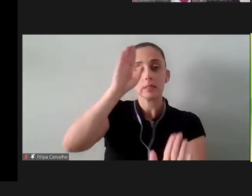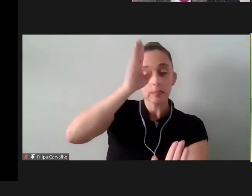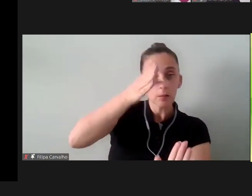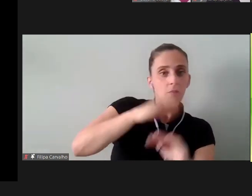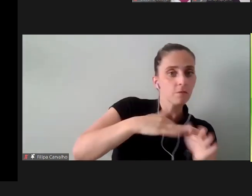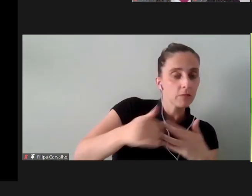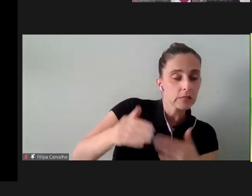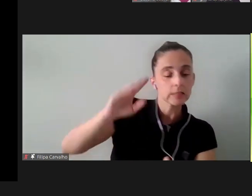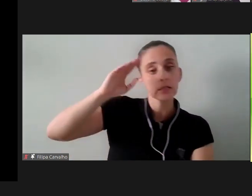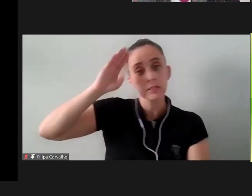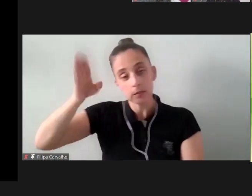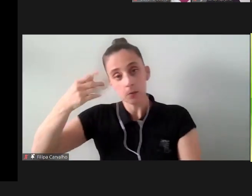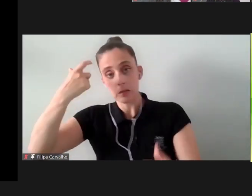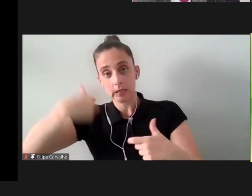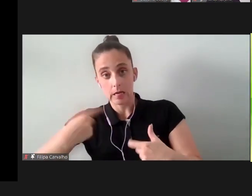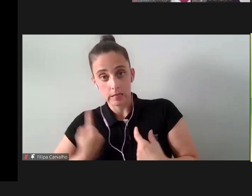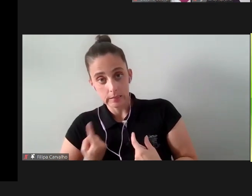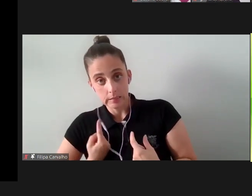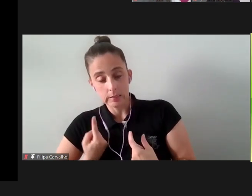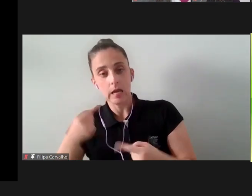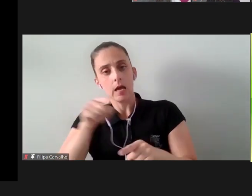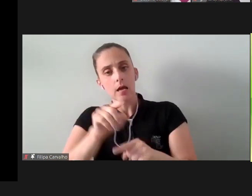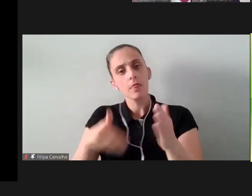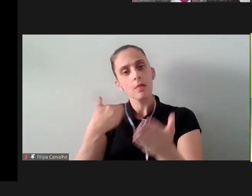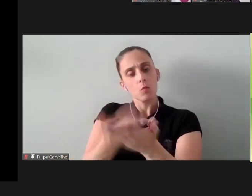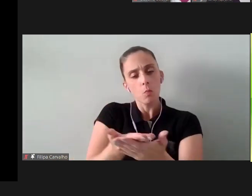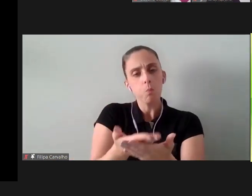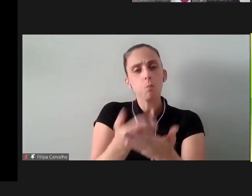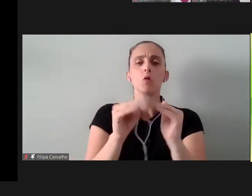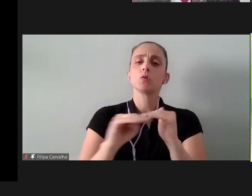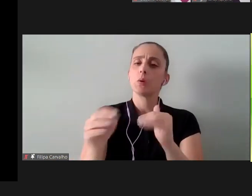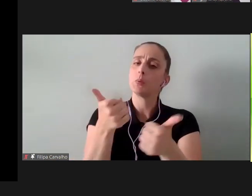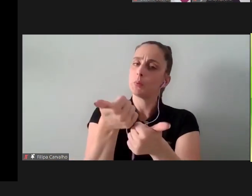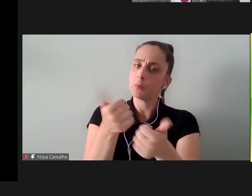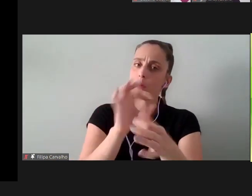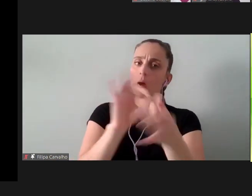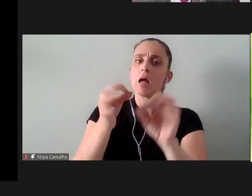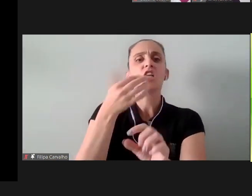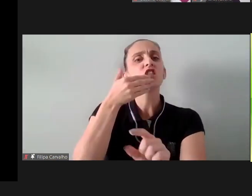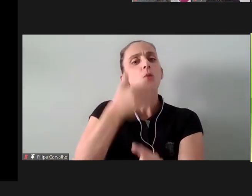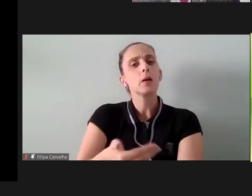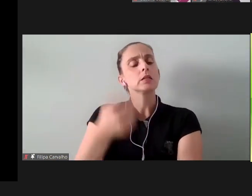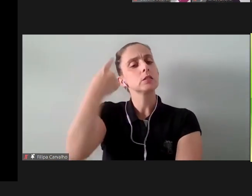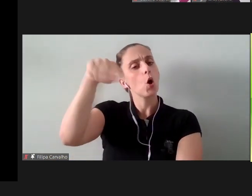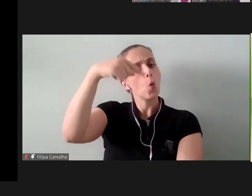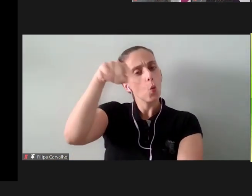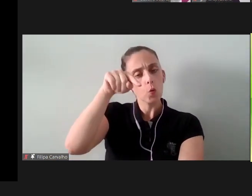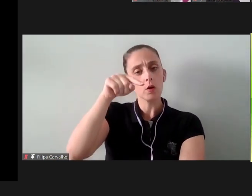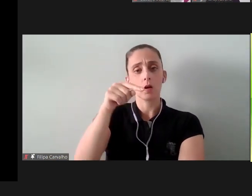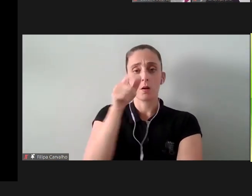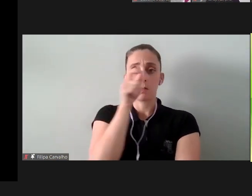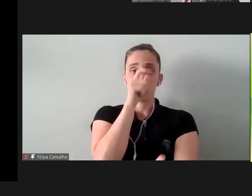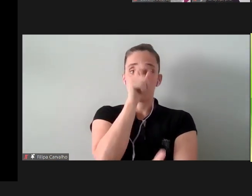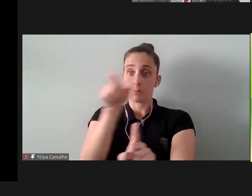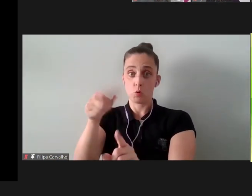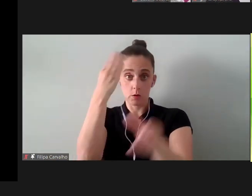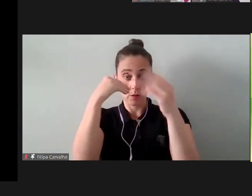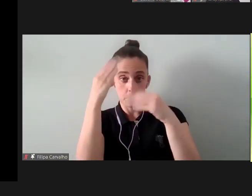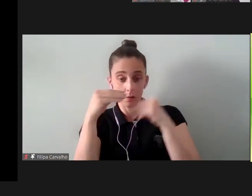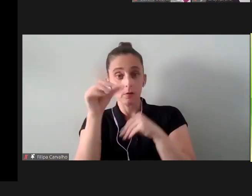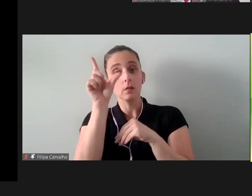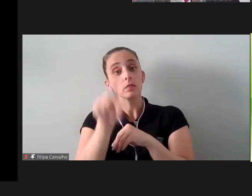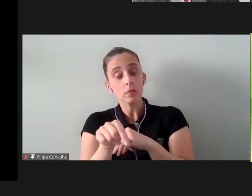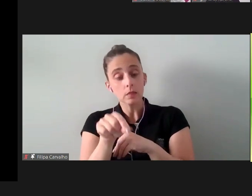fazer se traduzam numa proposta consistente, coerente, com uma experiência única para o formando, mesmo